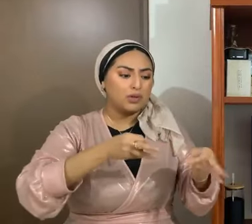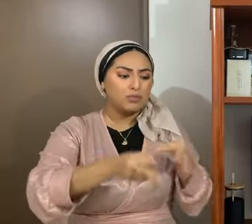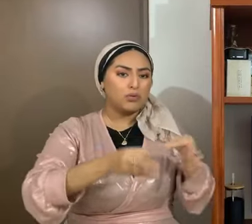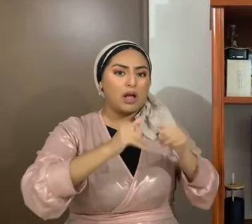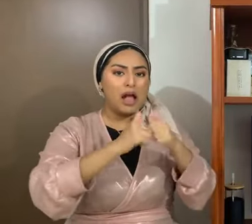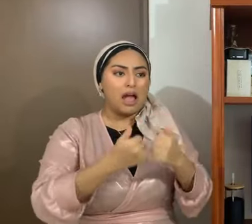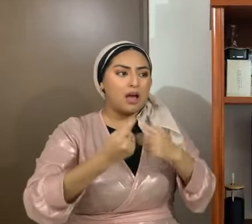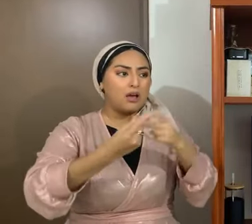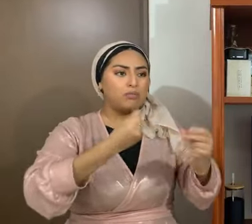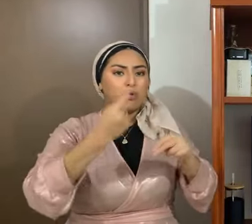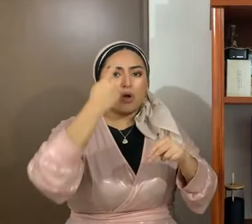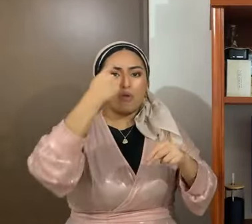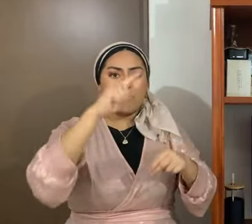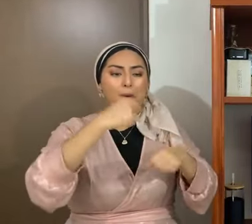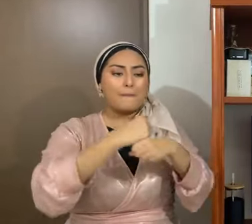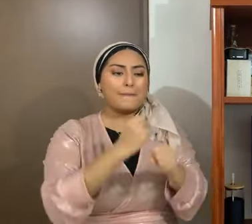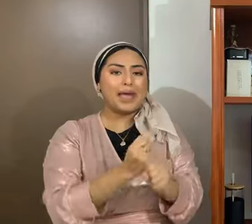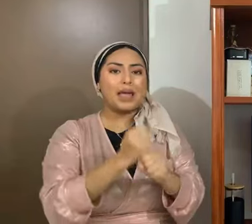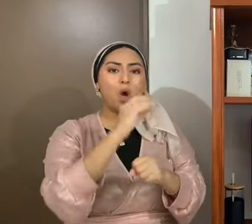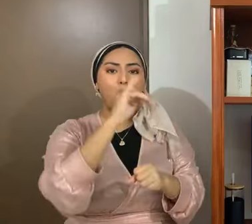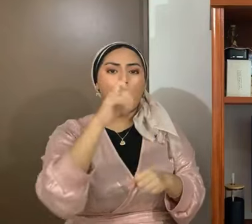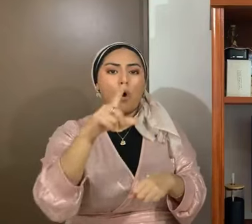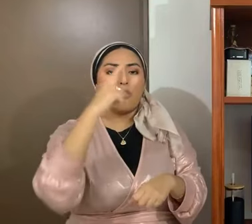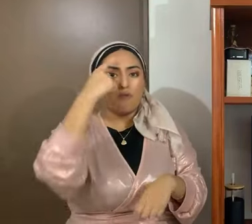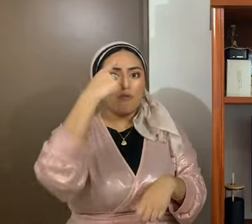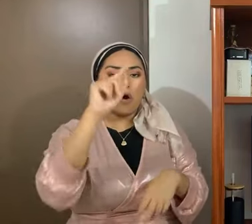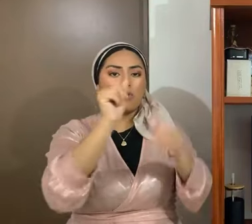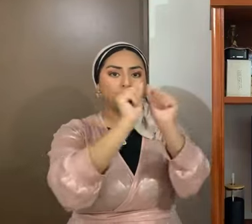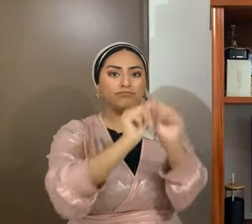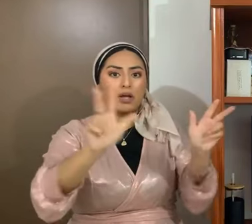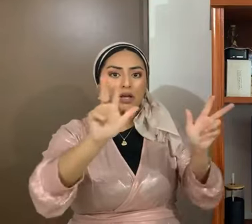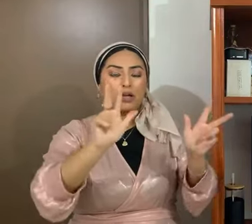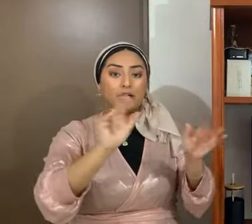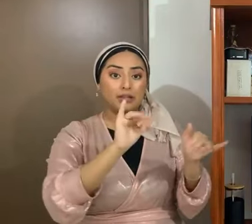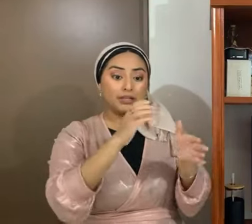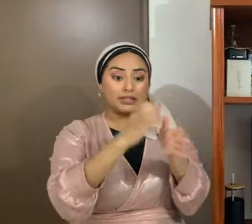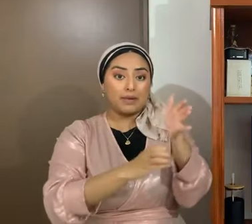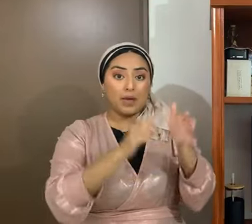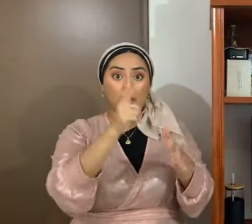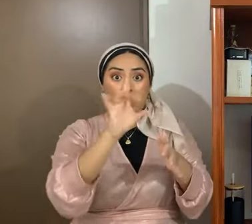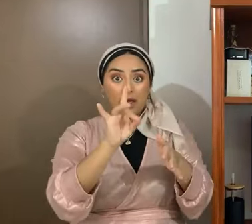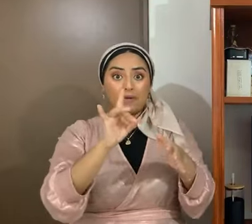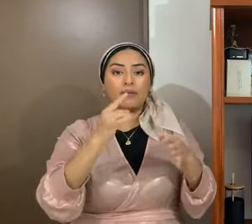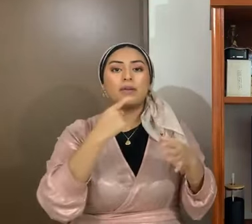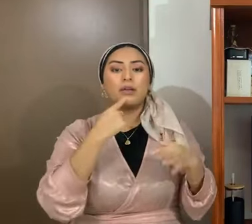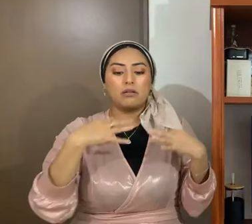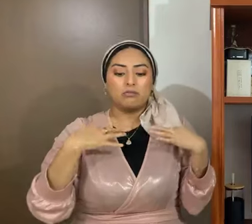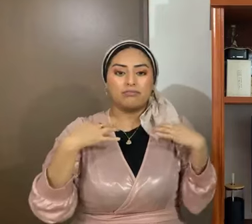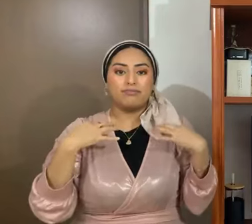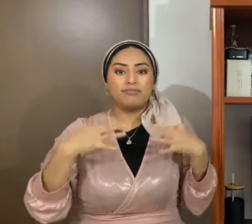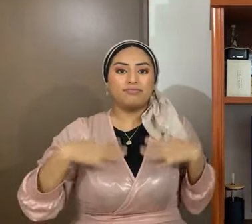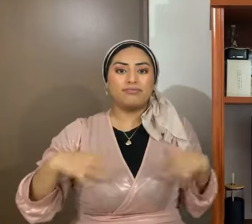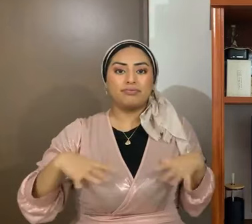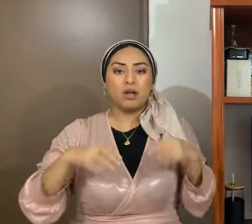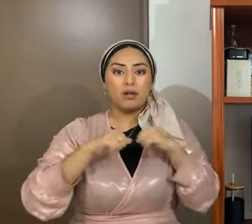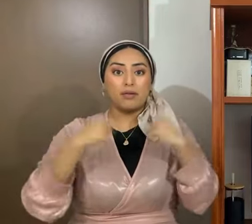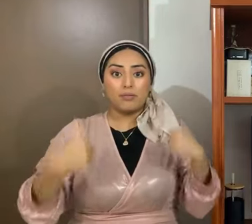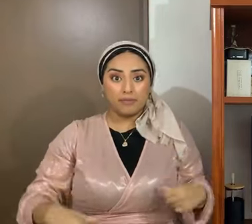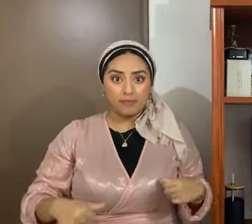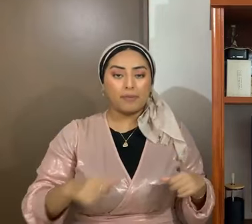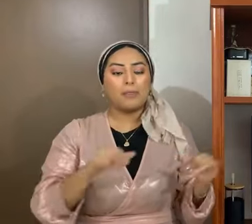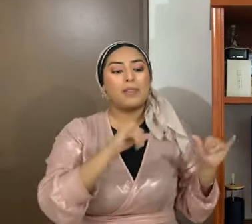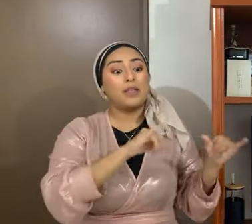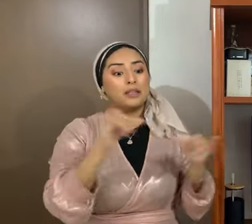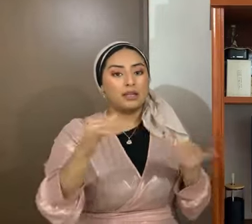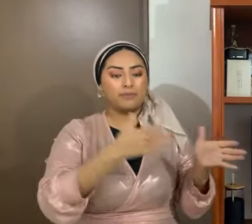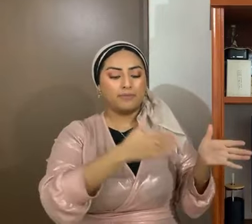que hacer para el alumbrado, y como vamos a ver en el capítulo 28, las vestimentas de los Kohanim. También vamos a avanzar